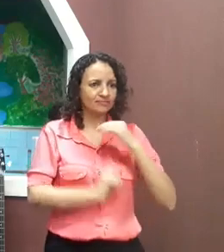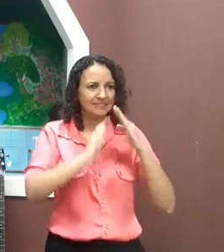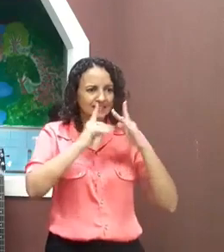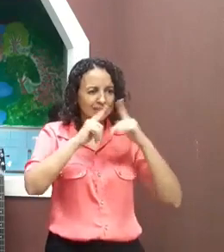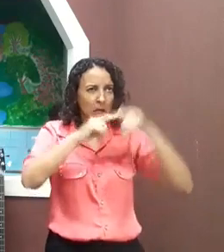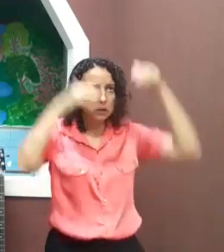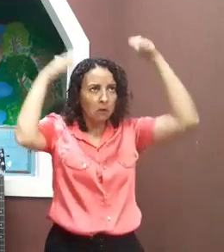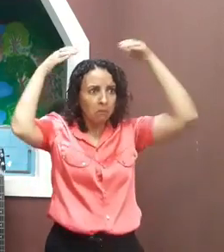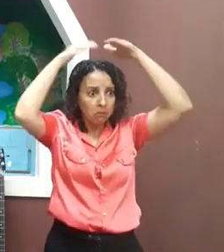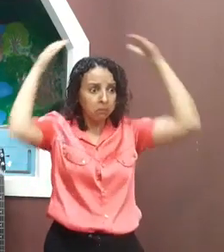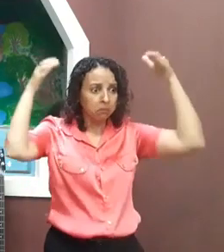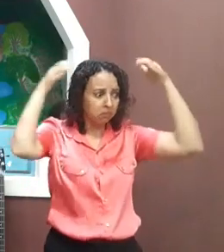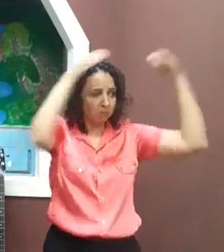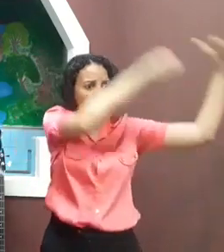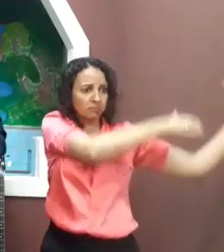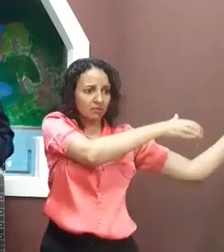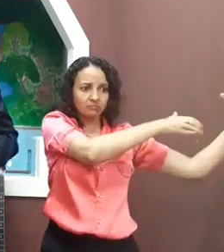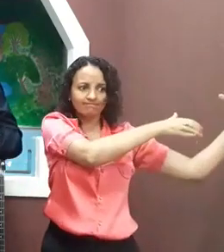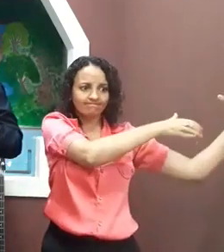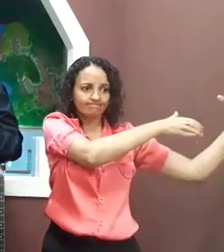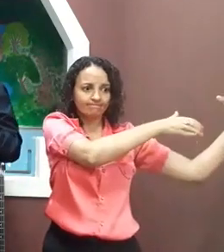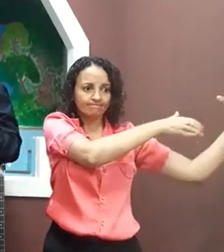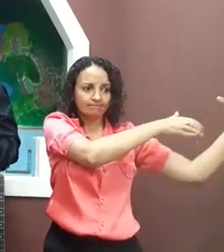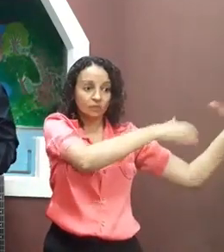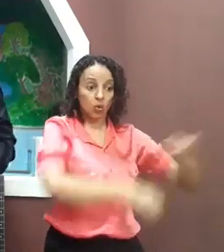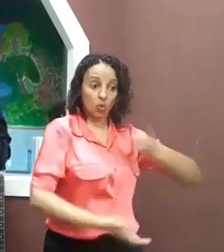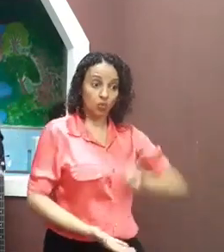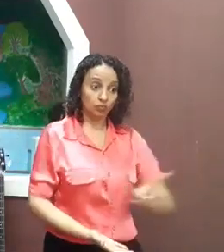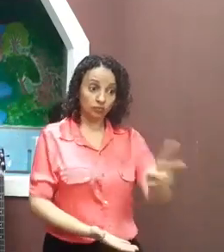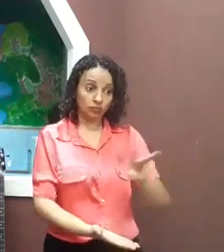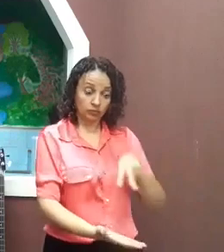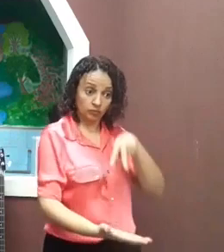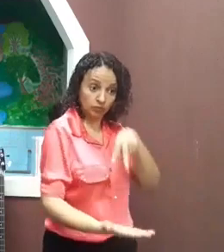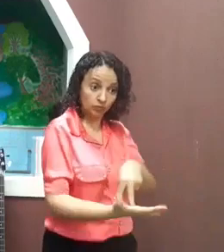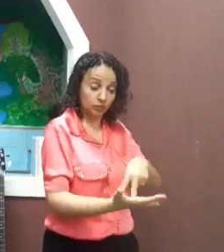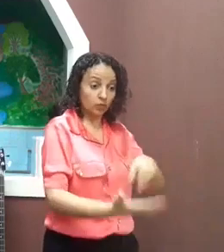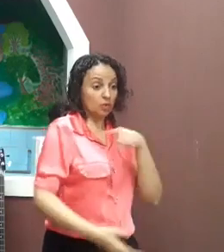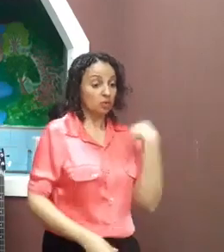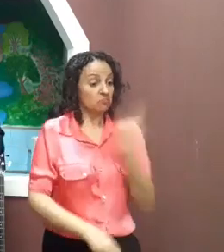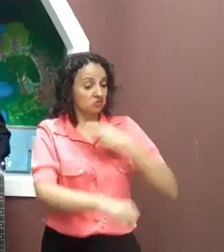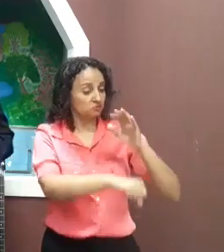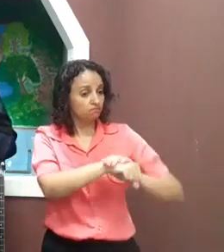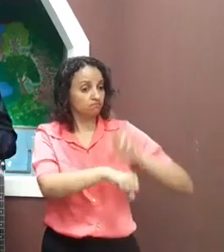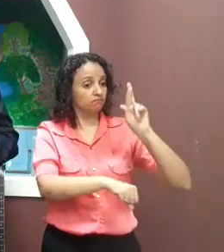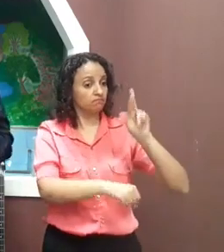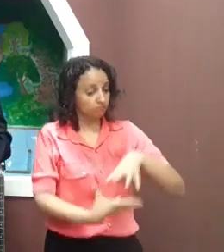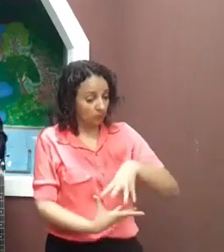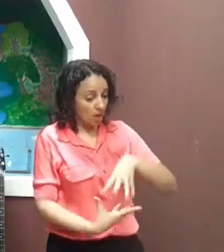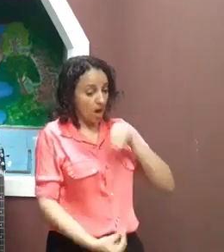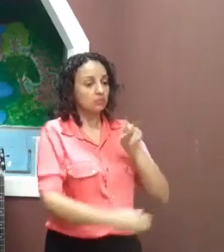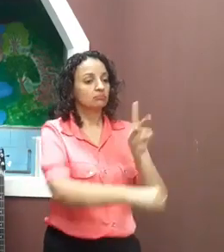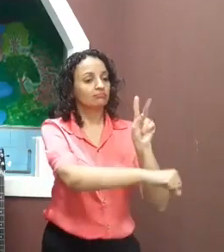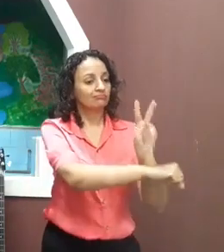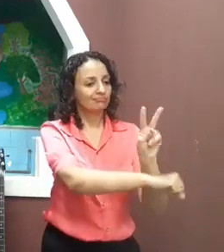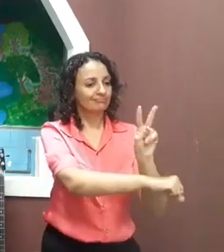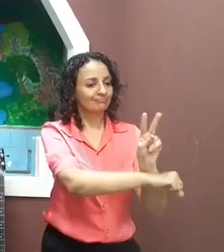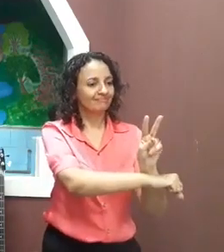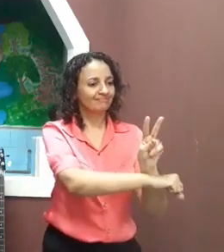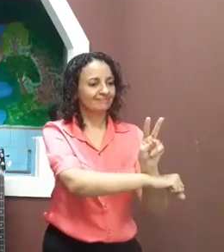a responsabilidade de zelar pelas almas, né? Nós vemos que há uma